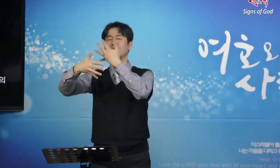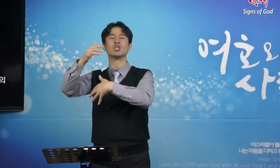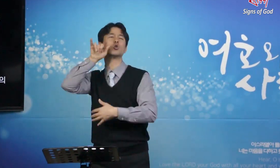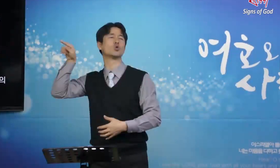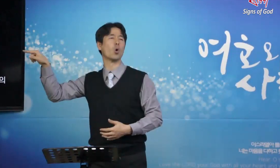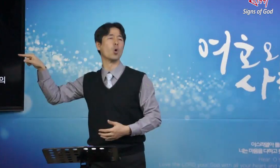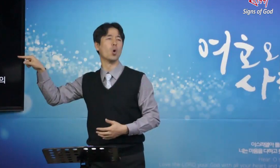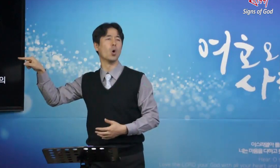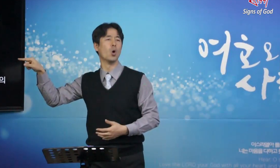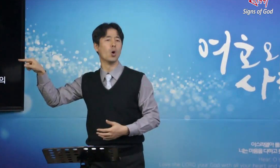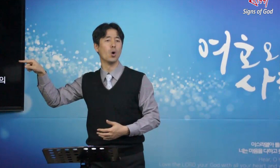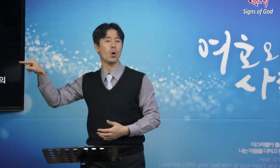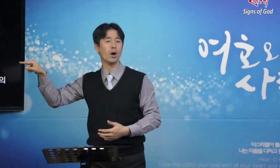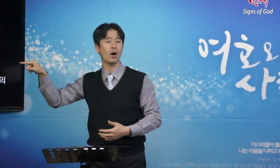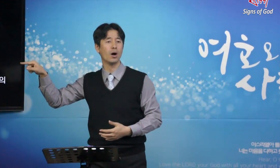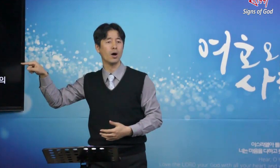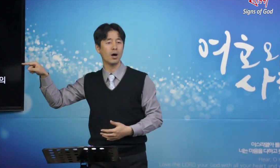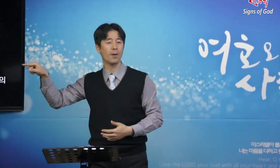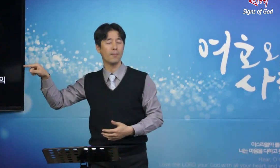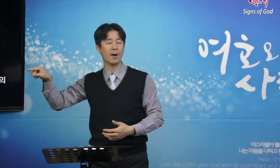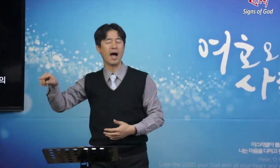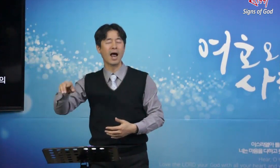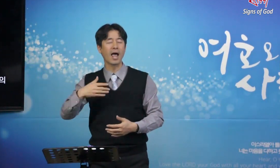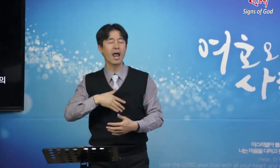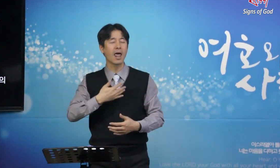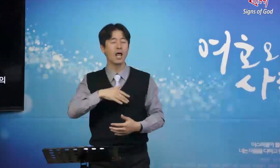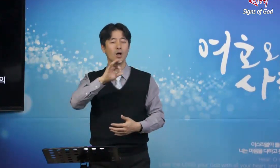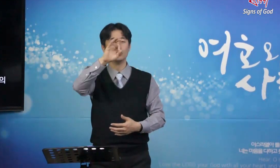시국에 유튜브 같은 채널이 있다라고 들었습니다.